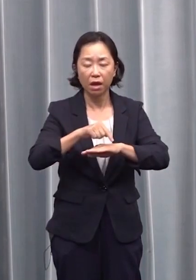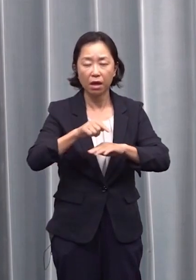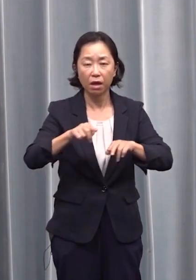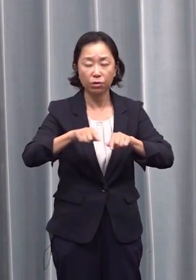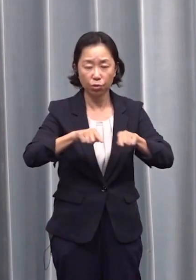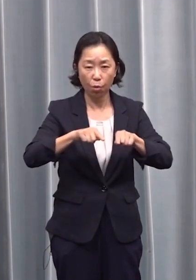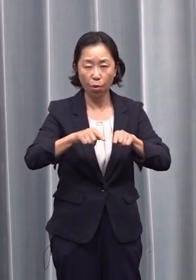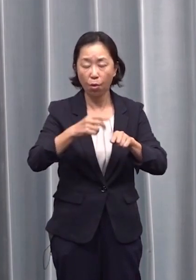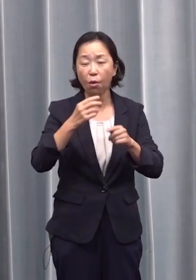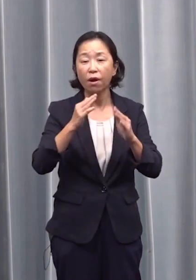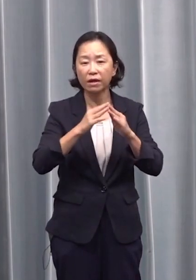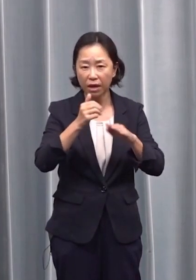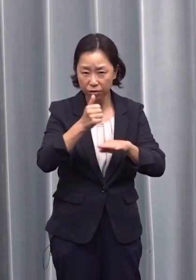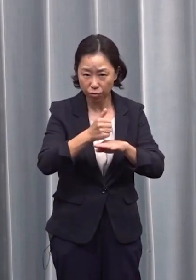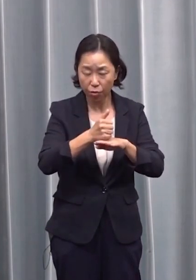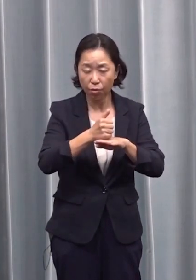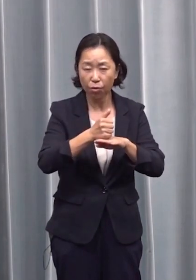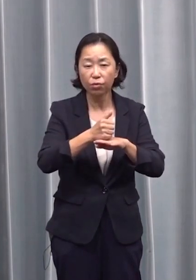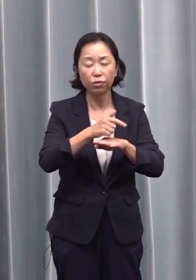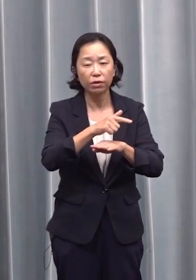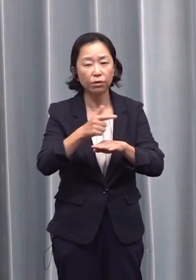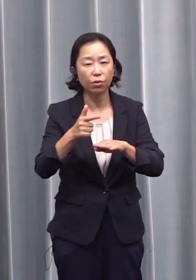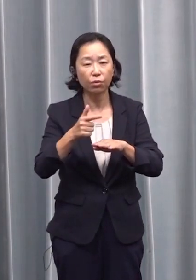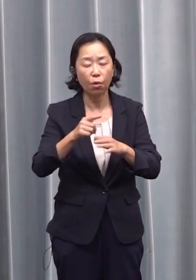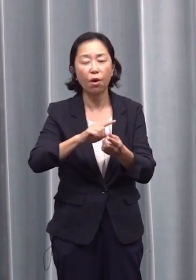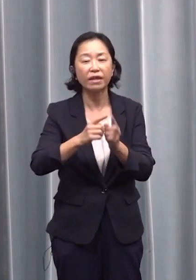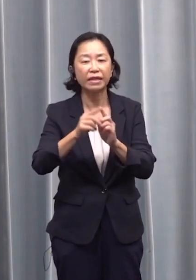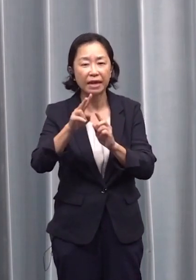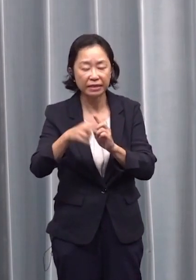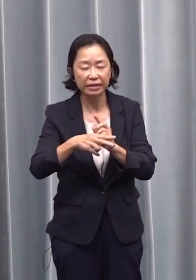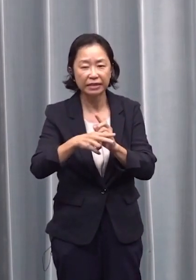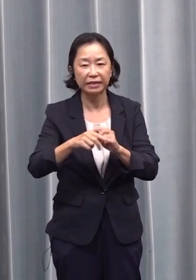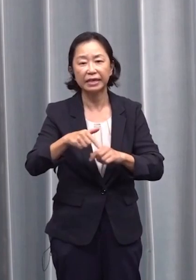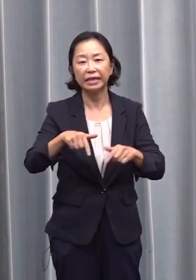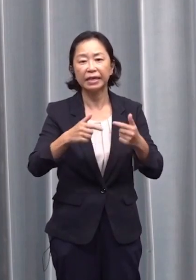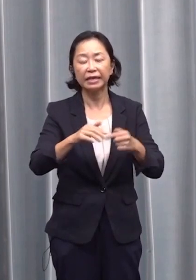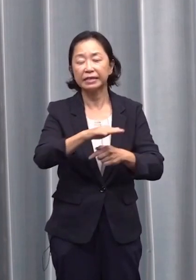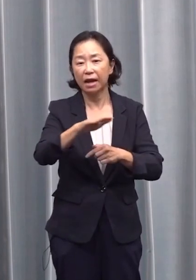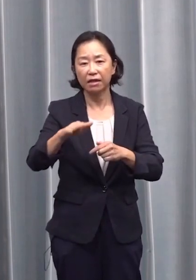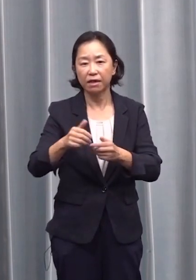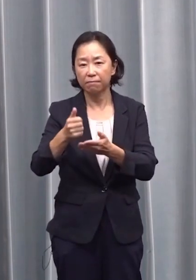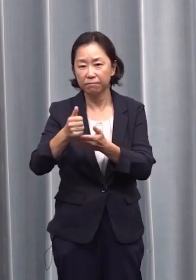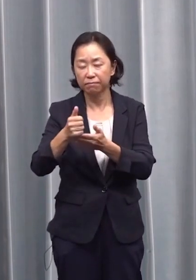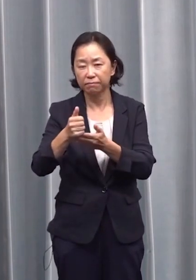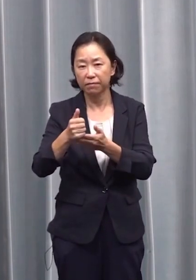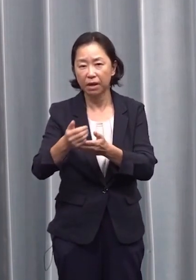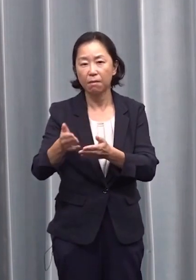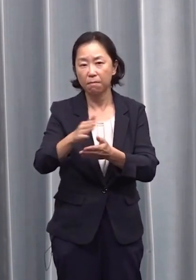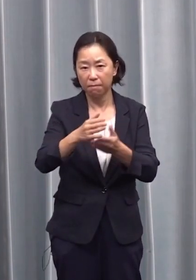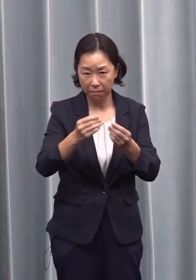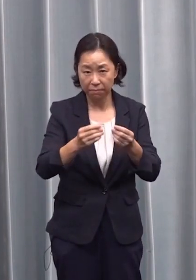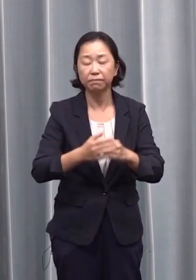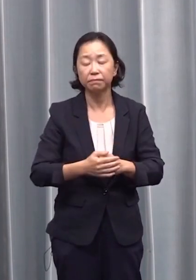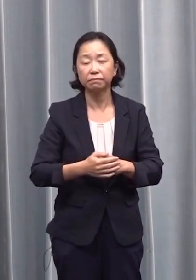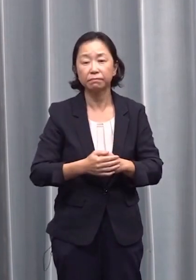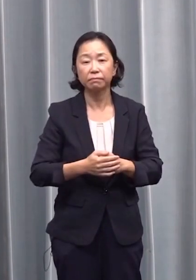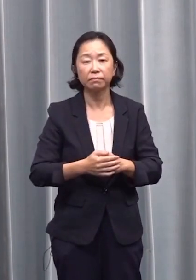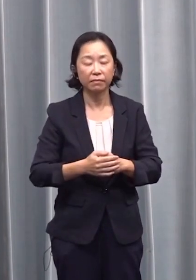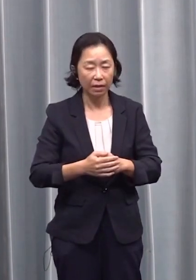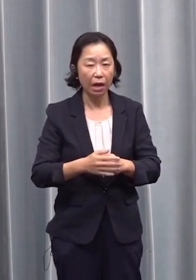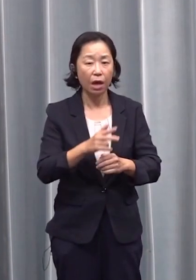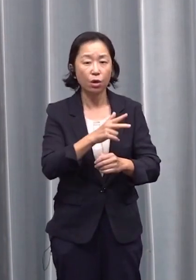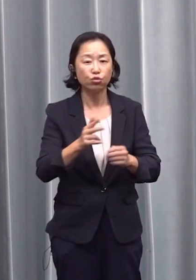木原副官房長官がつきました。まあ、木原さんをめぐってはなかなか大手メディアは報道しませんが、週刊文春